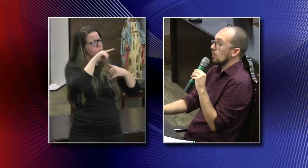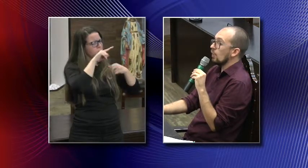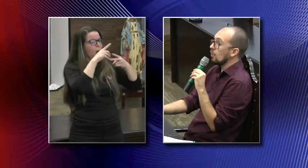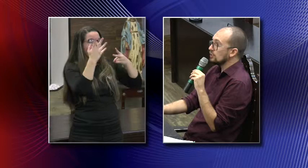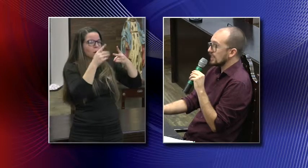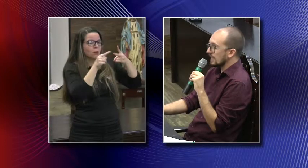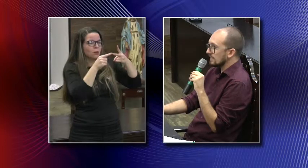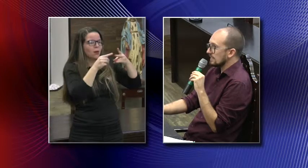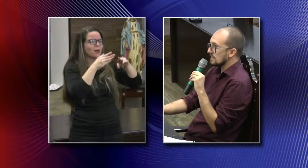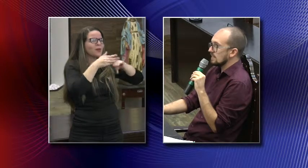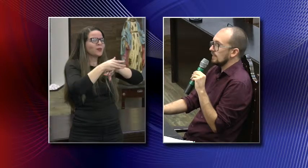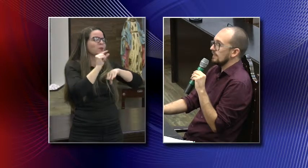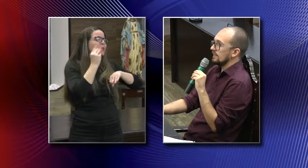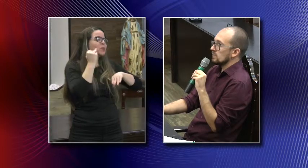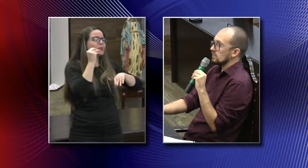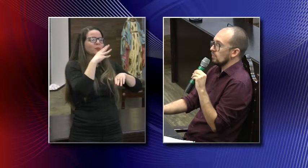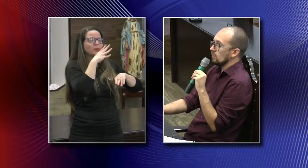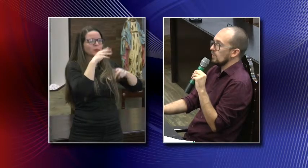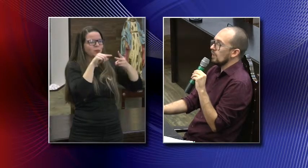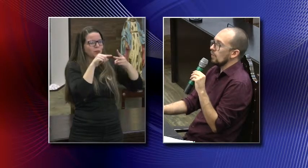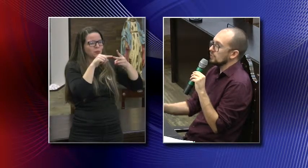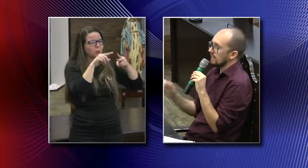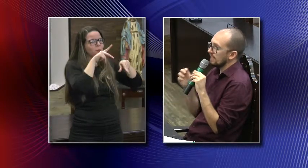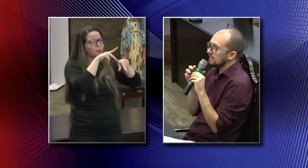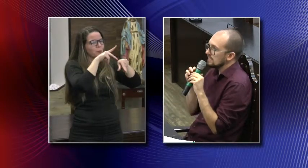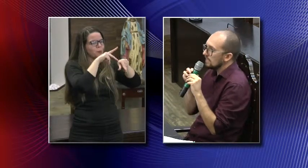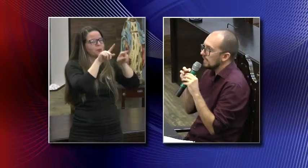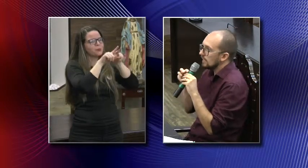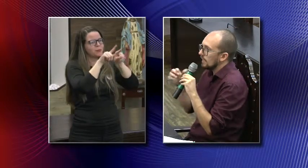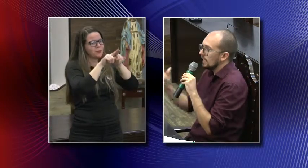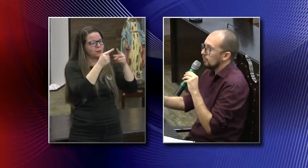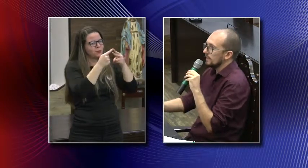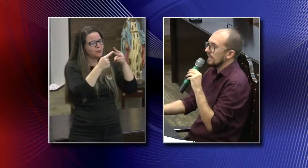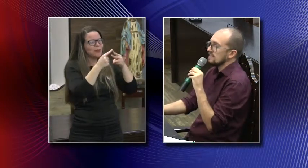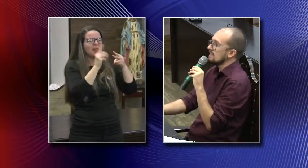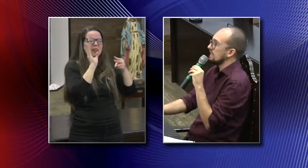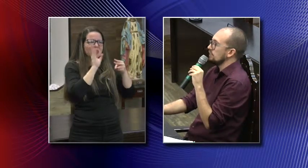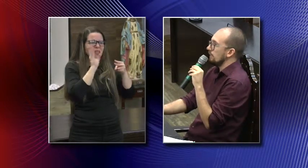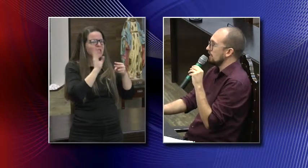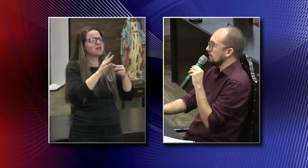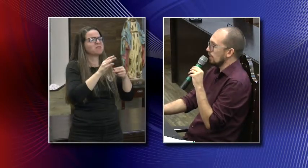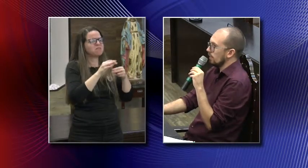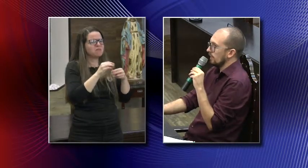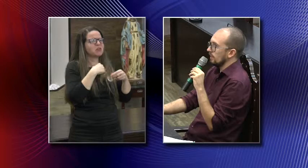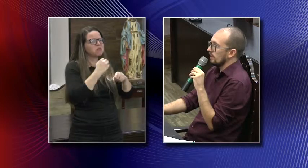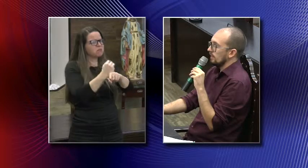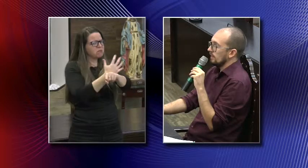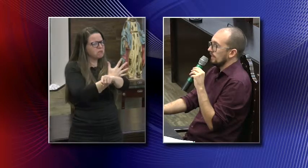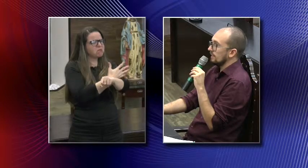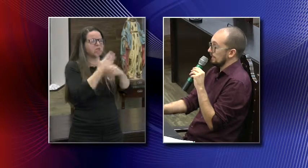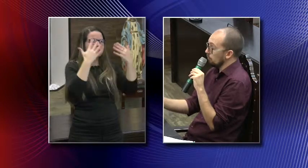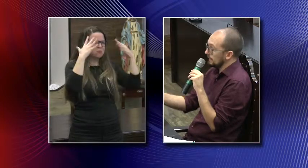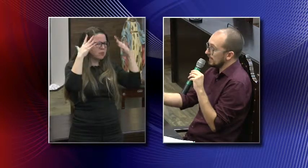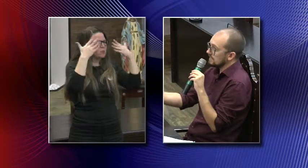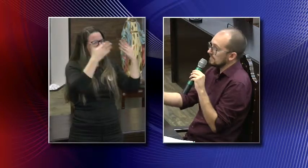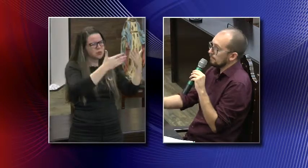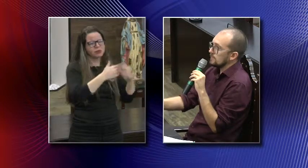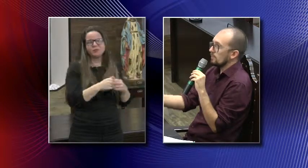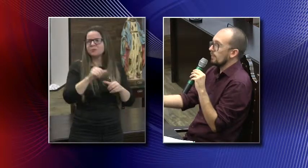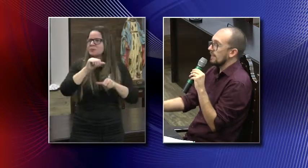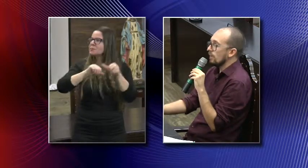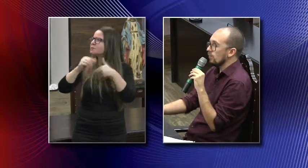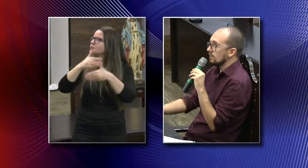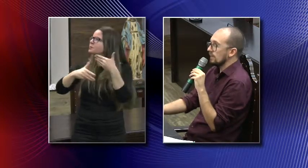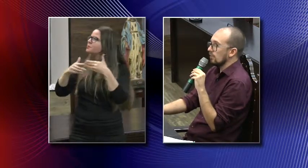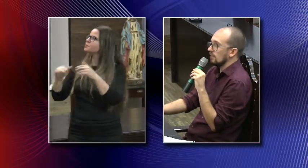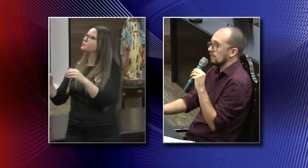surdo-cegas congênitas. Então, são congênitas que uma delas recentemente agora, uma delas está para se